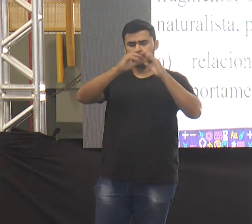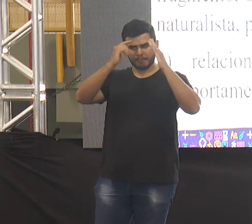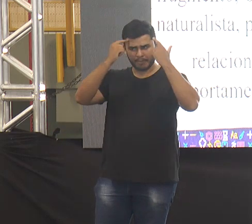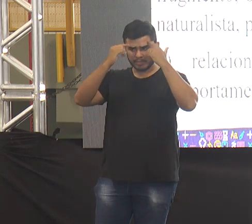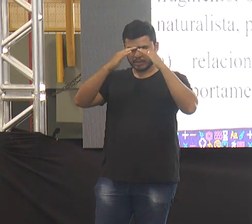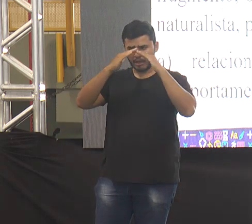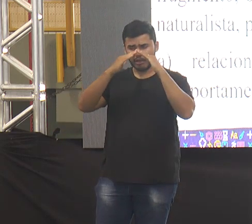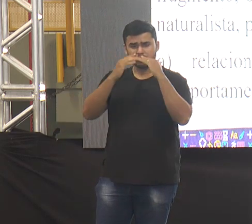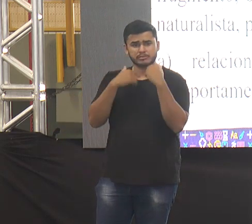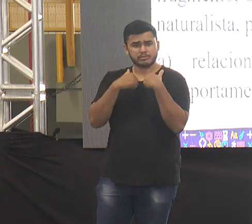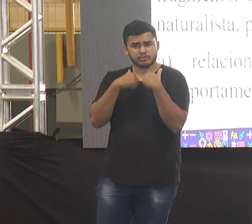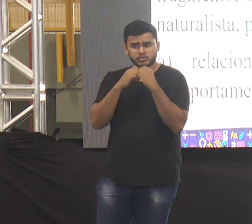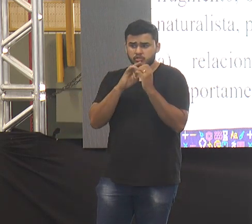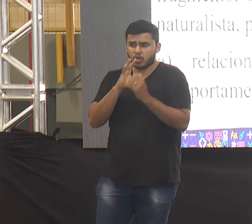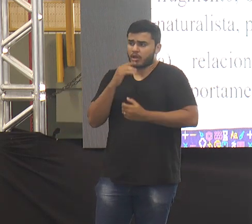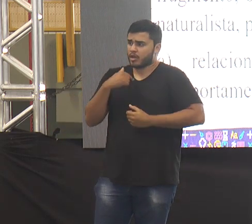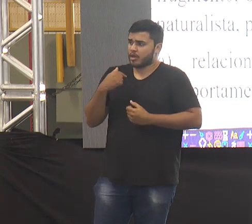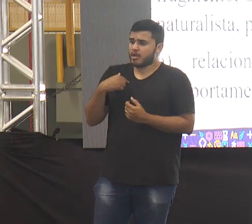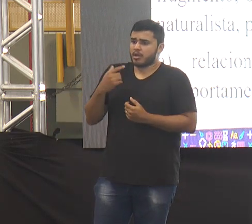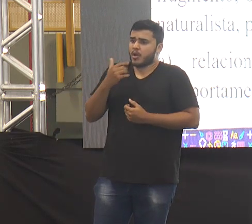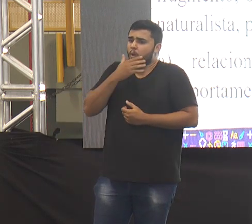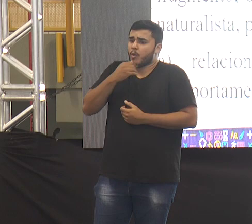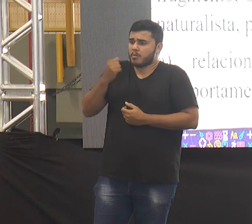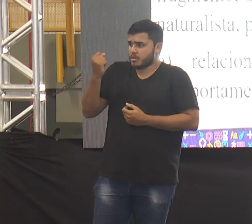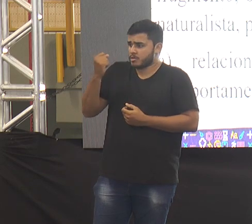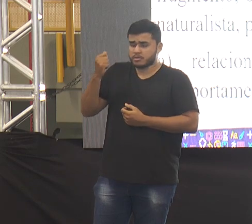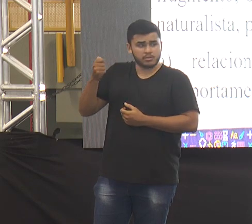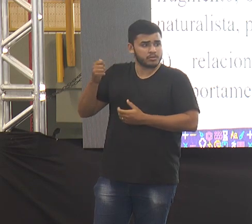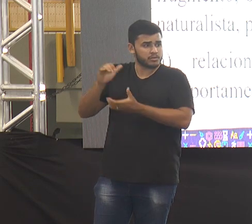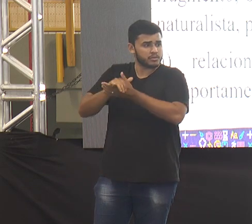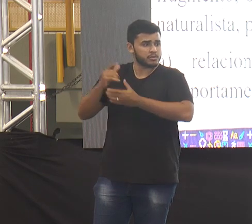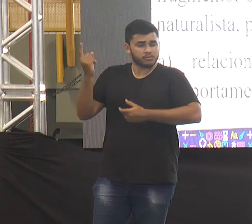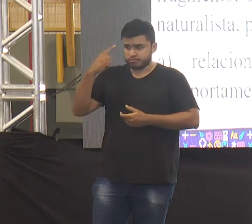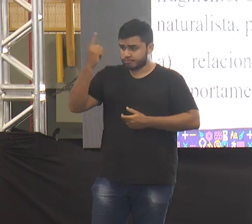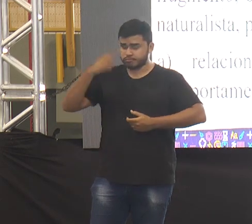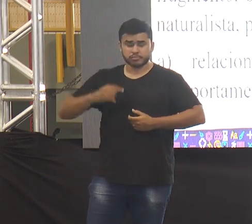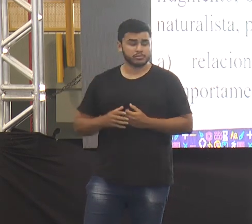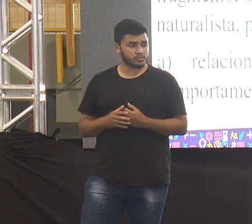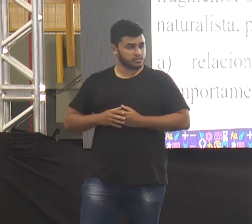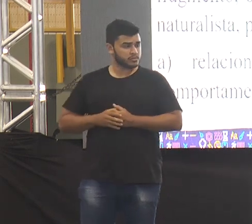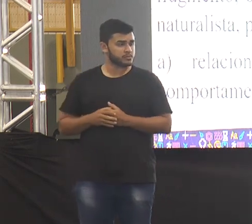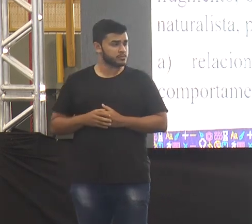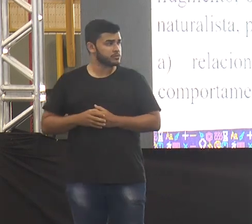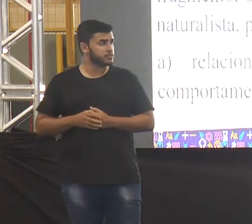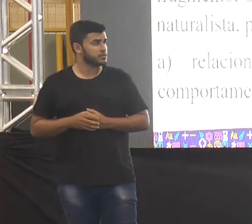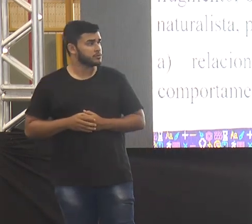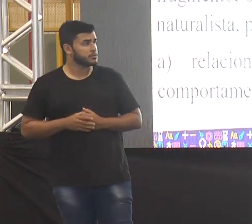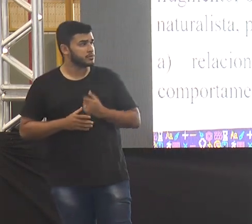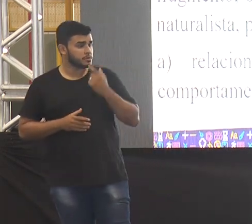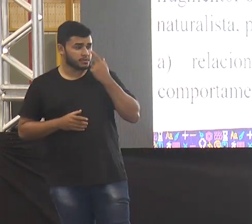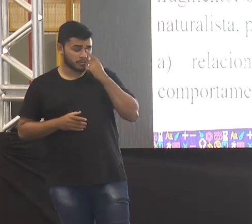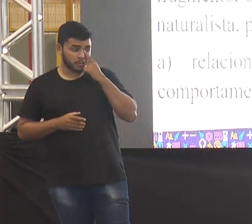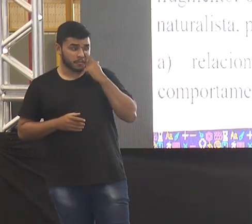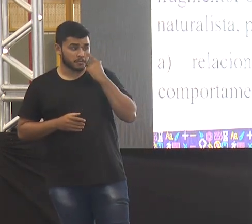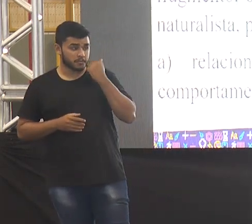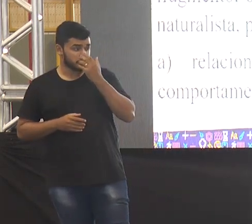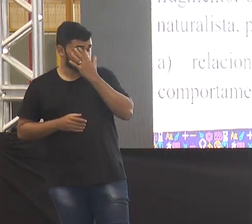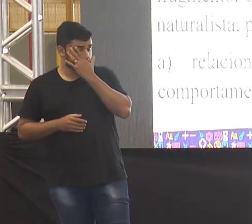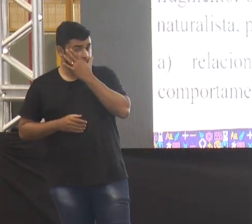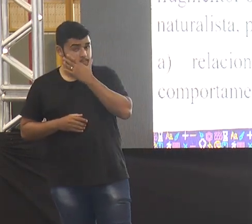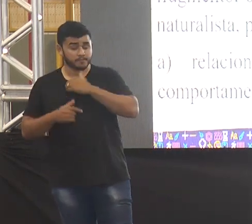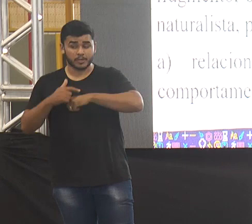sociedade e que por isso ela precisa ser dissimulada. Ok? Meu tempo acabou.